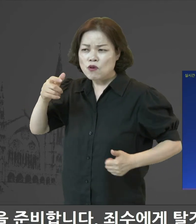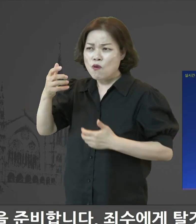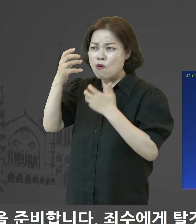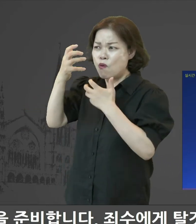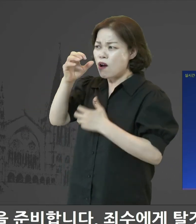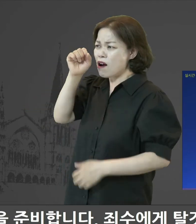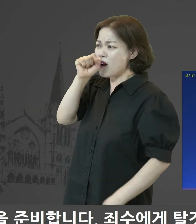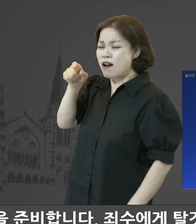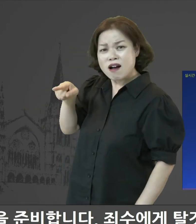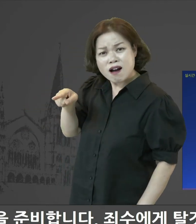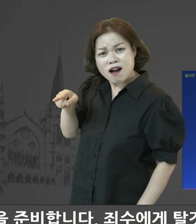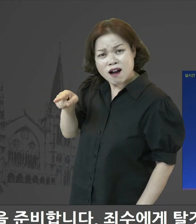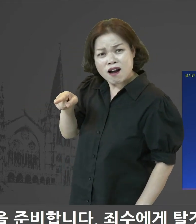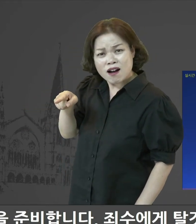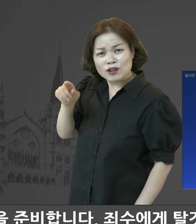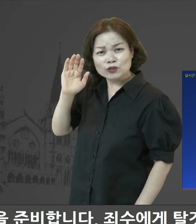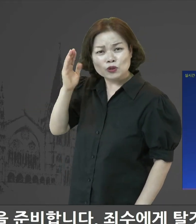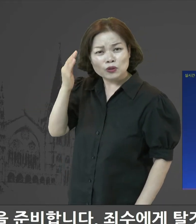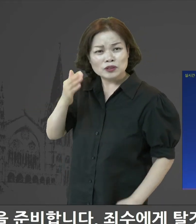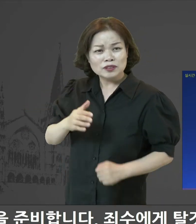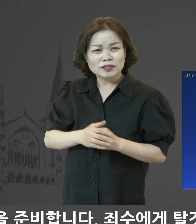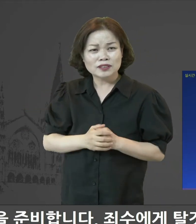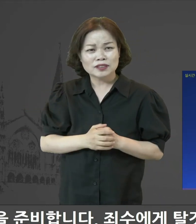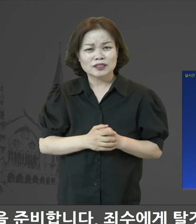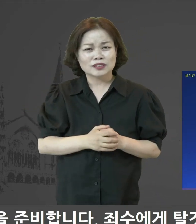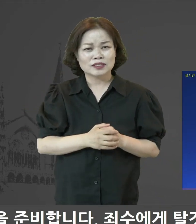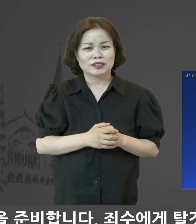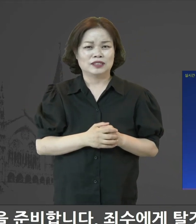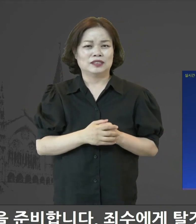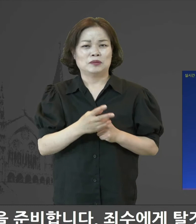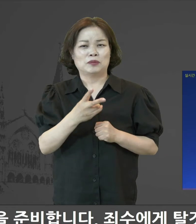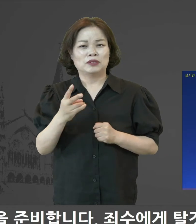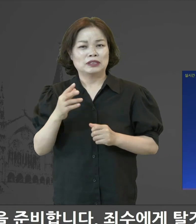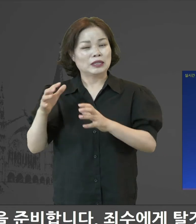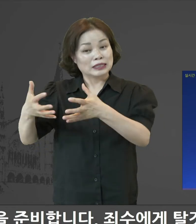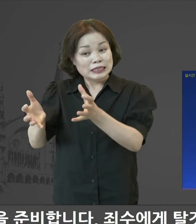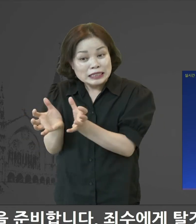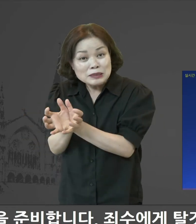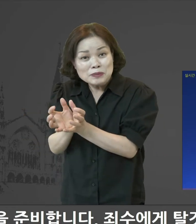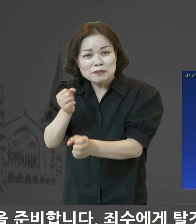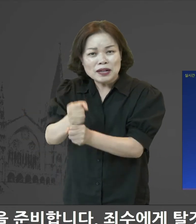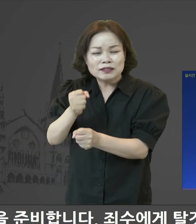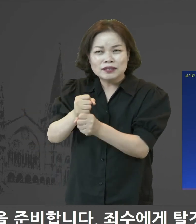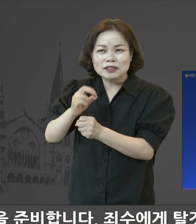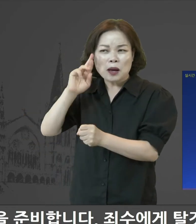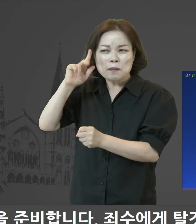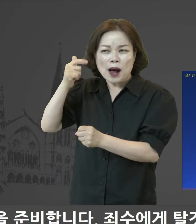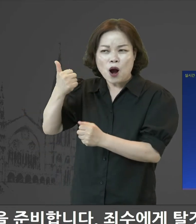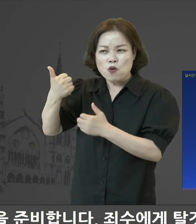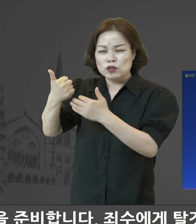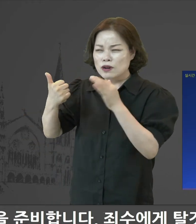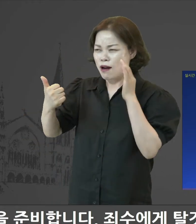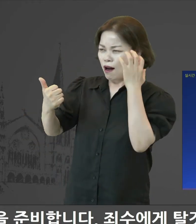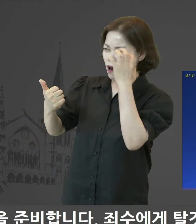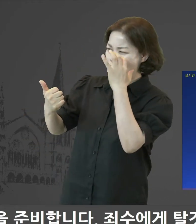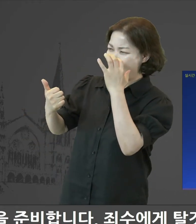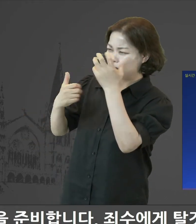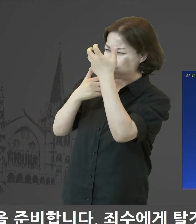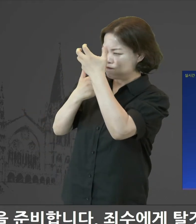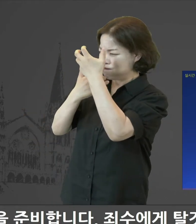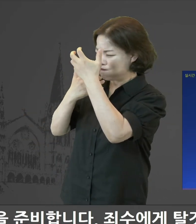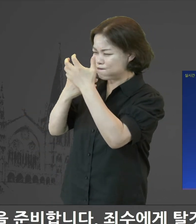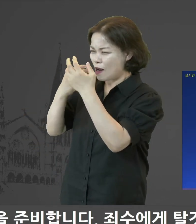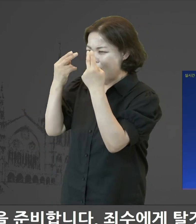됐구나. 요즘 말하면 뭐 바사모를 만들었는지 바울을 사모하는 그룹을 만들어 가지고 이게